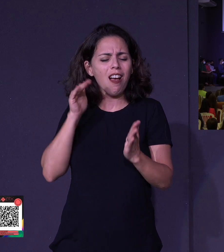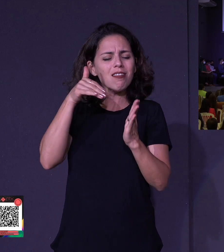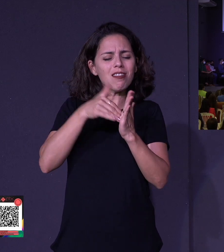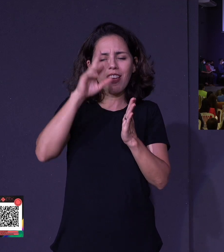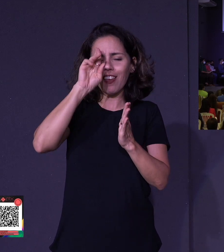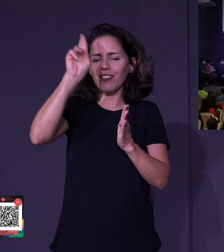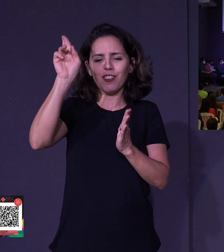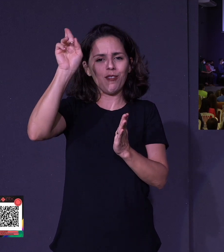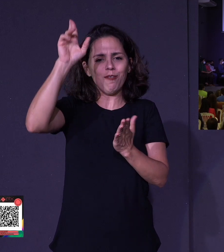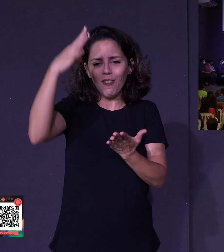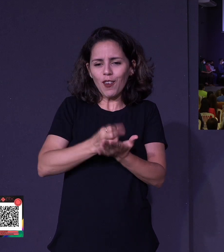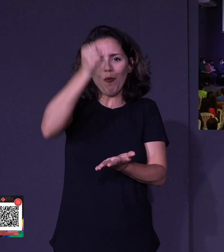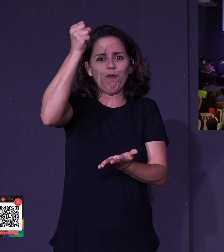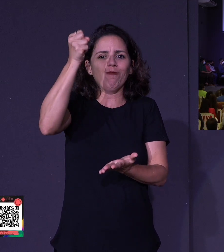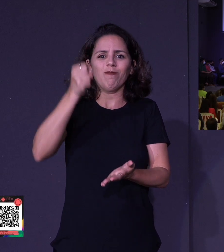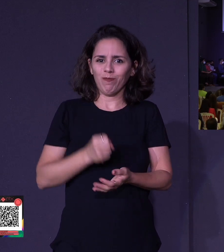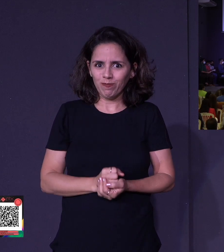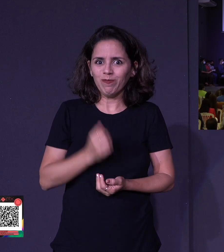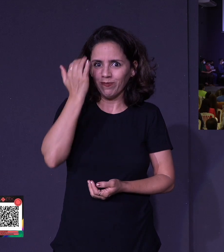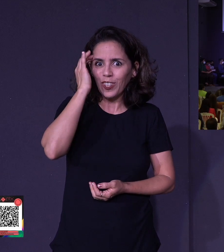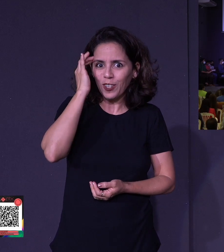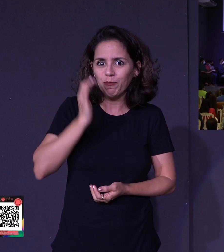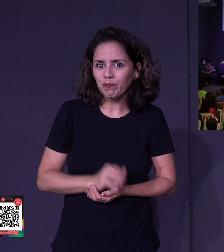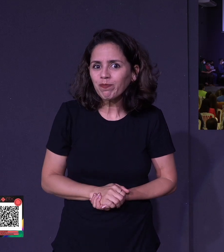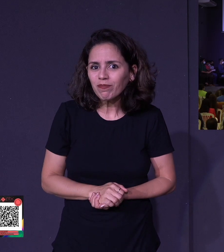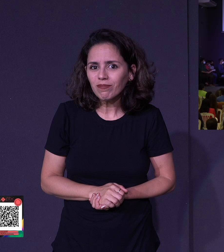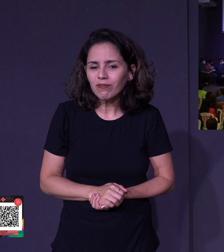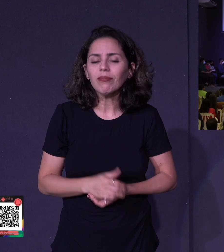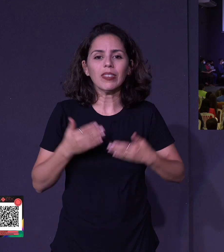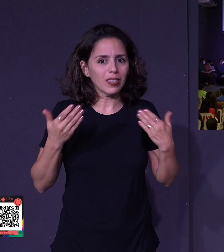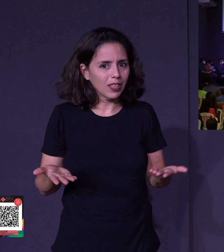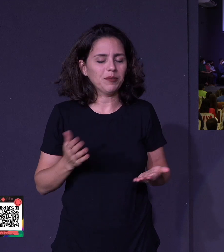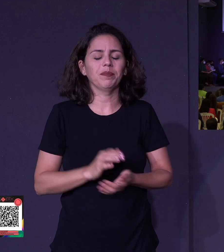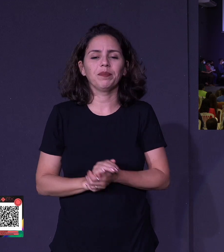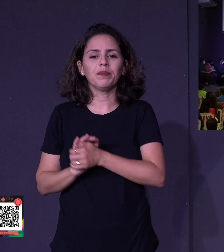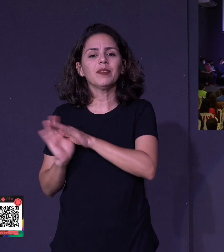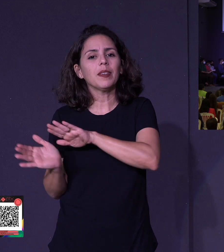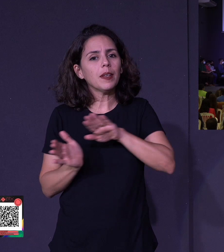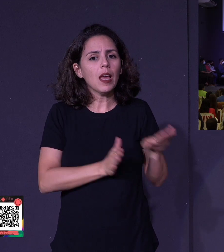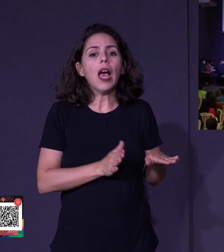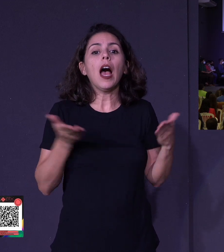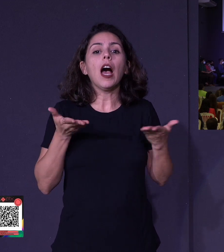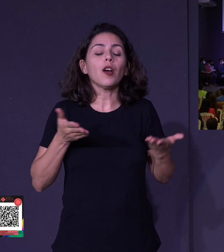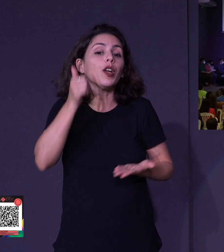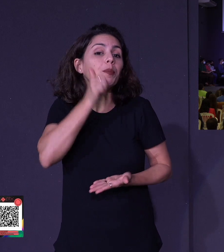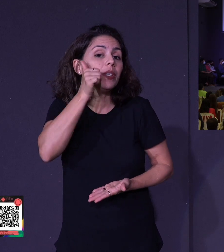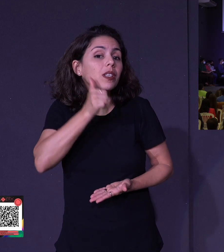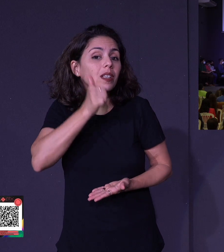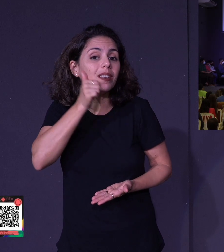feminina não se resume a ser uma boa cozinheira. Se bem que se for prendada, abençoada é o